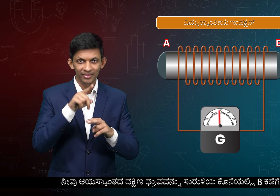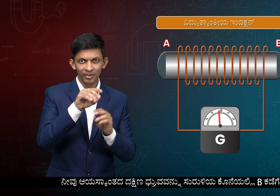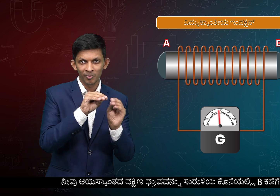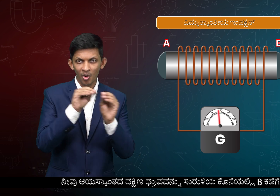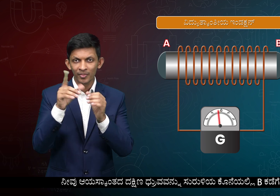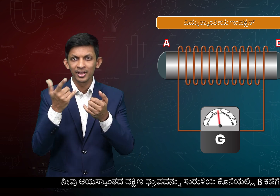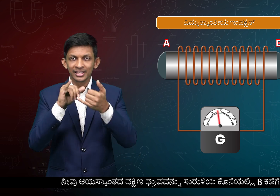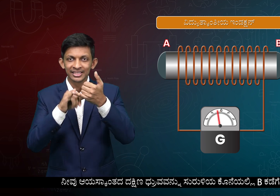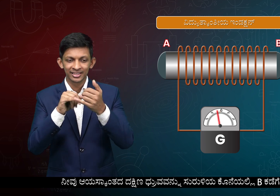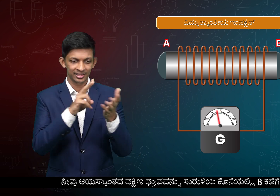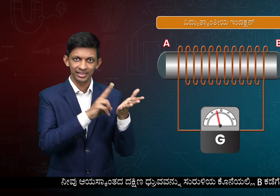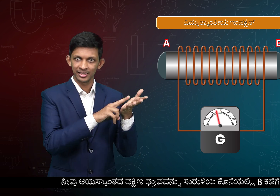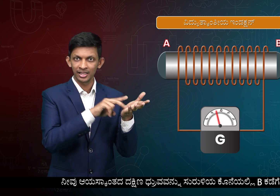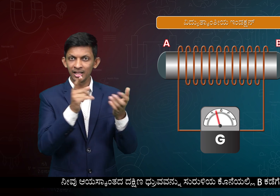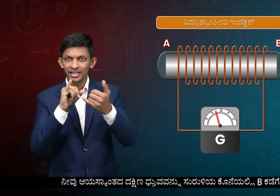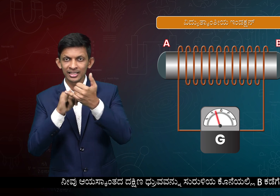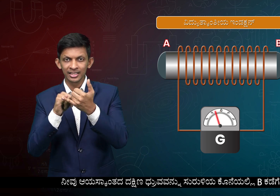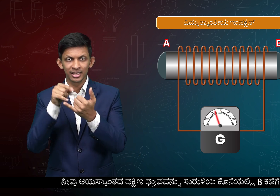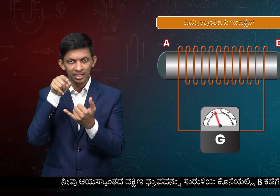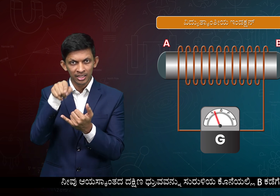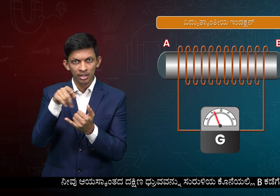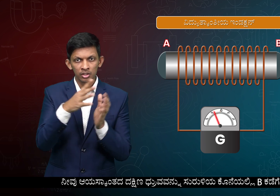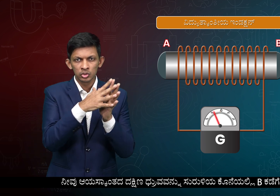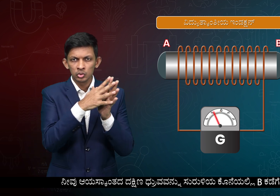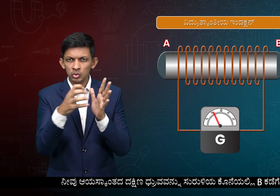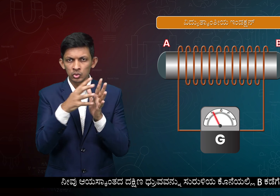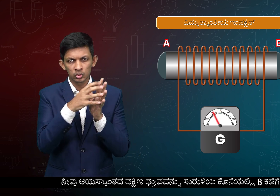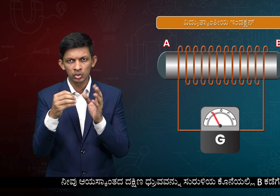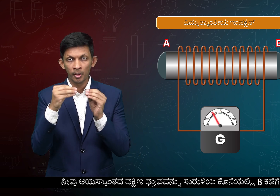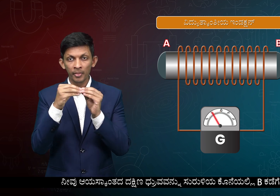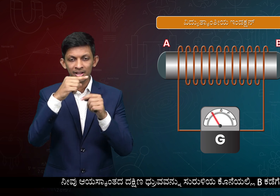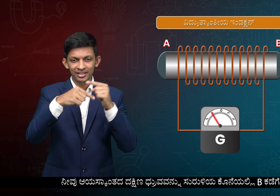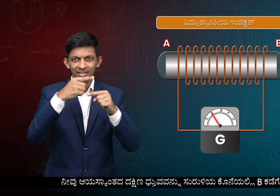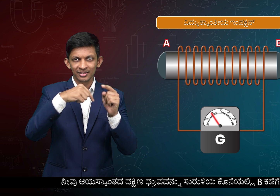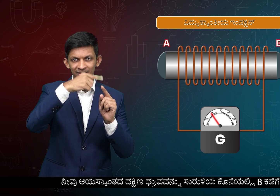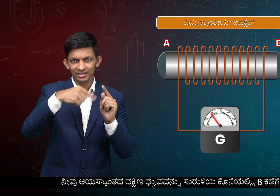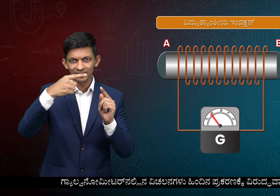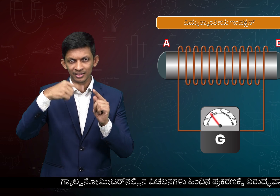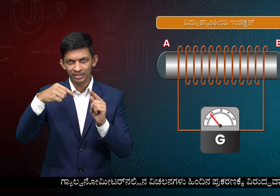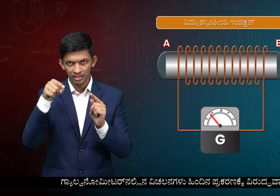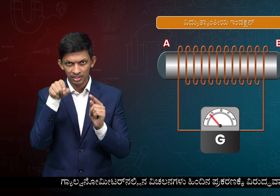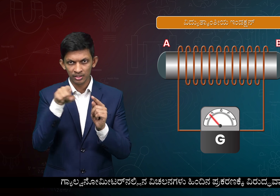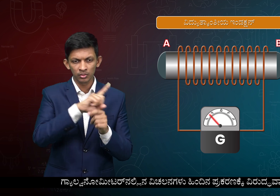ನೀವು ಆಯಸ್ಕಾಂತದ ದಕ್ಷಿಣ ದ್ರವವನ್ನು ಸುರುಳಿಯ ಕೊನೆಯಲ್ಲಿ B ಕಡೆಗೆ ಚಲಿಸಿದರೆ